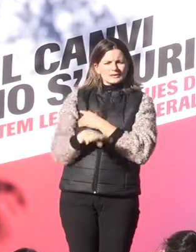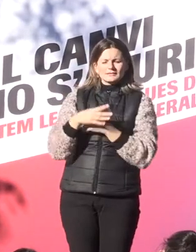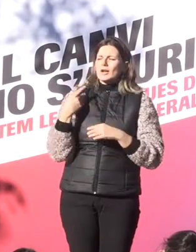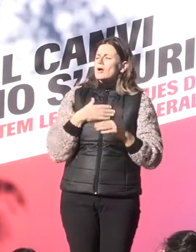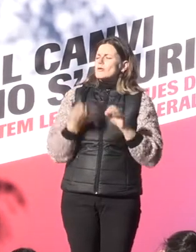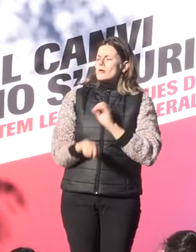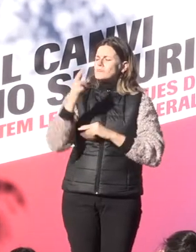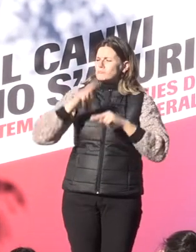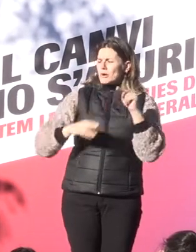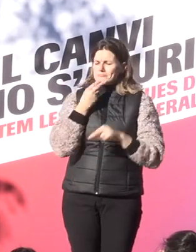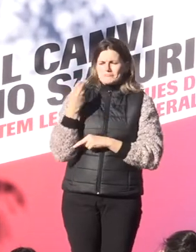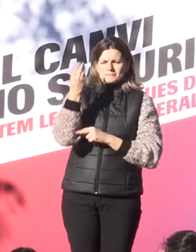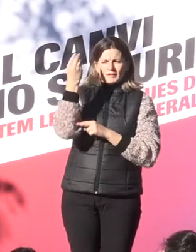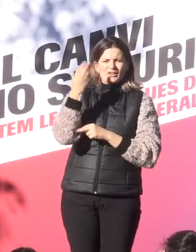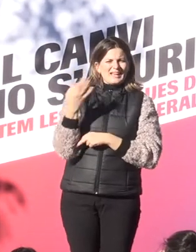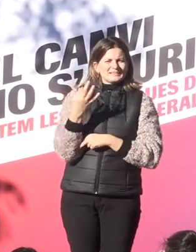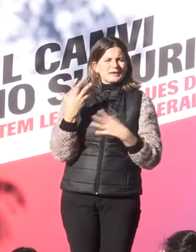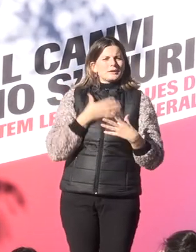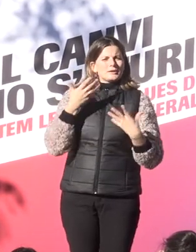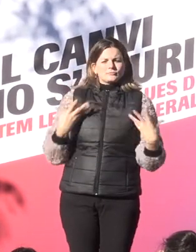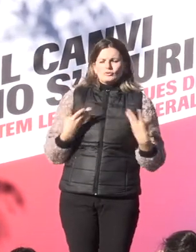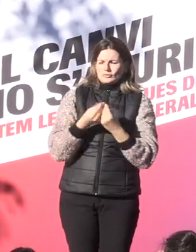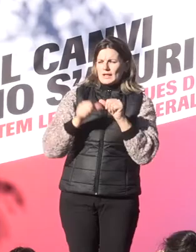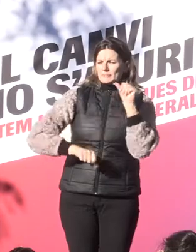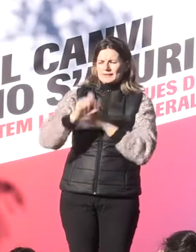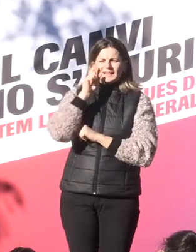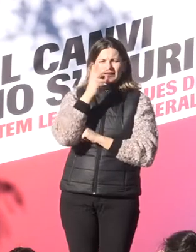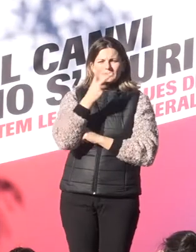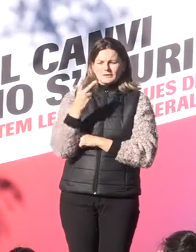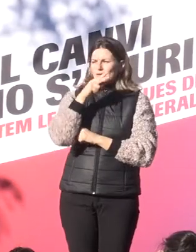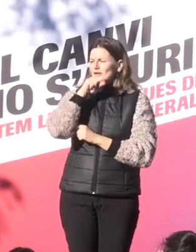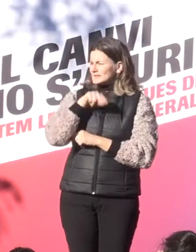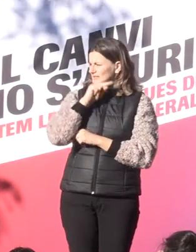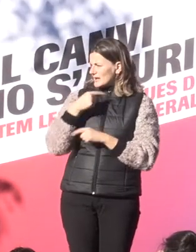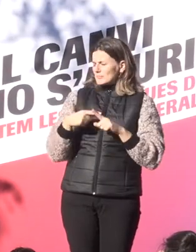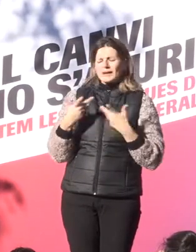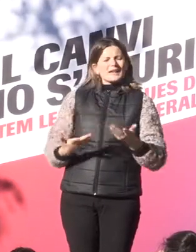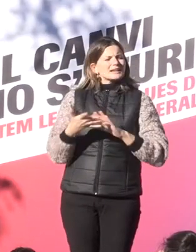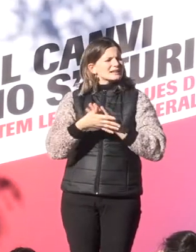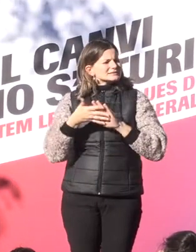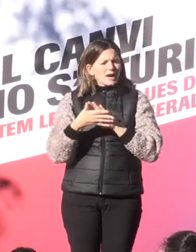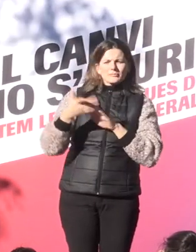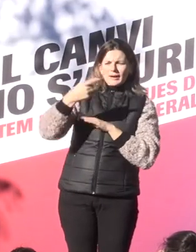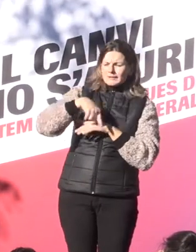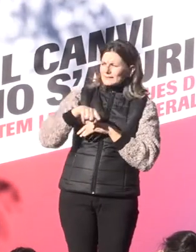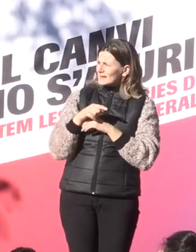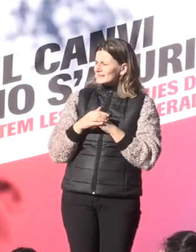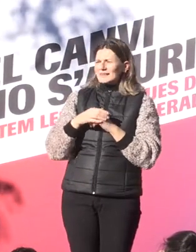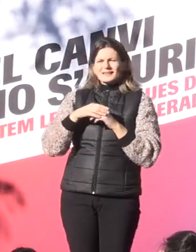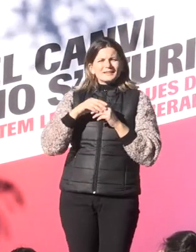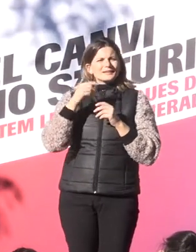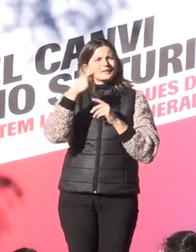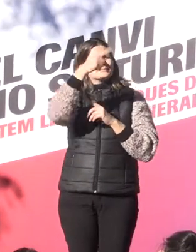construir mejor y que va a construir más junta a partir del 22 de diciembre porque estamos aquí ahora hablando y miramos para allá no y